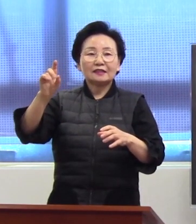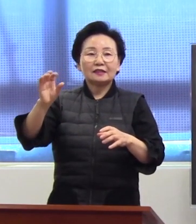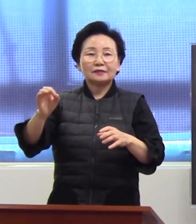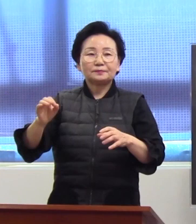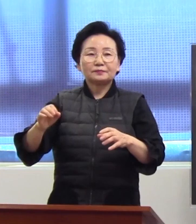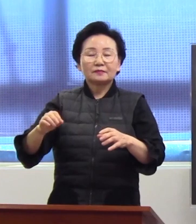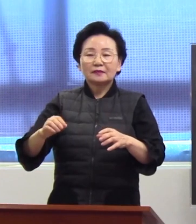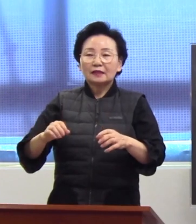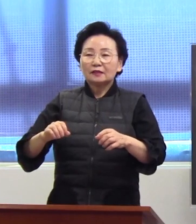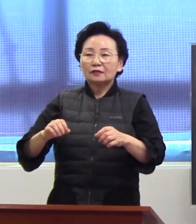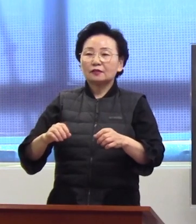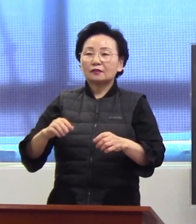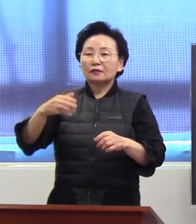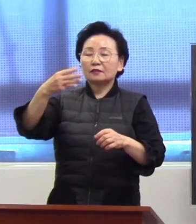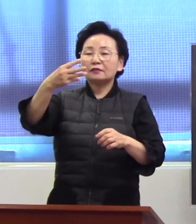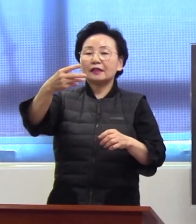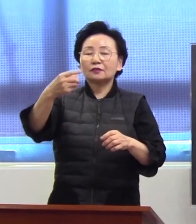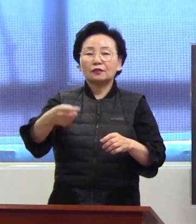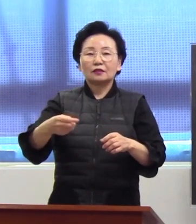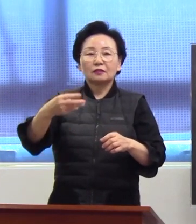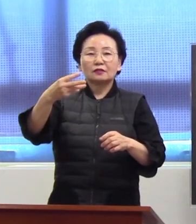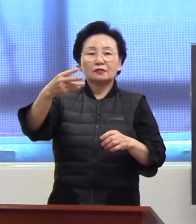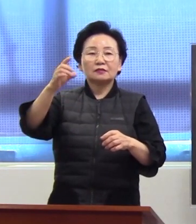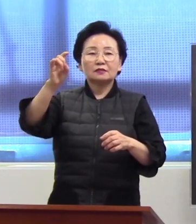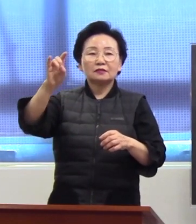이장이 저 트랙터